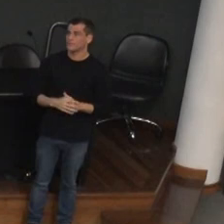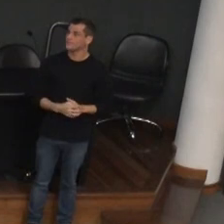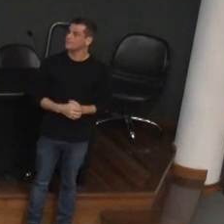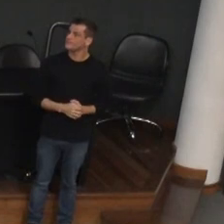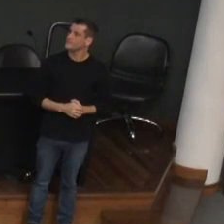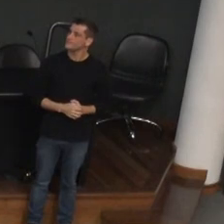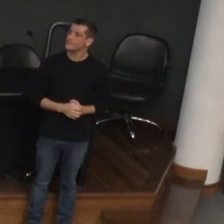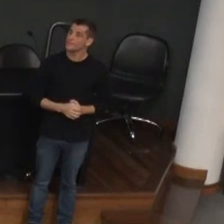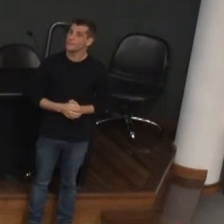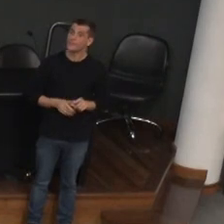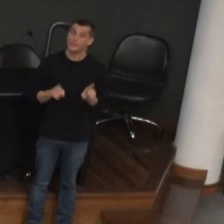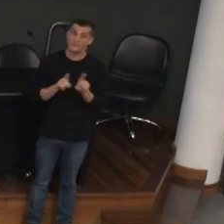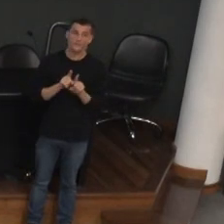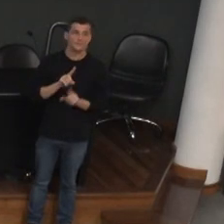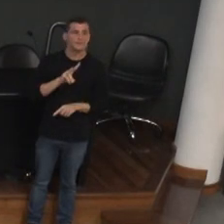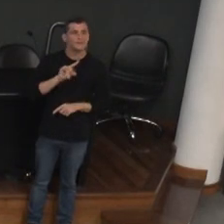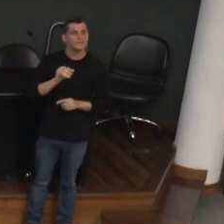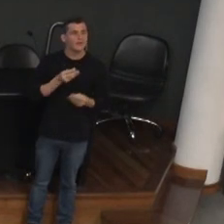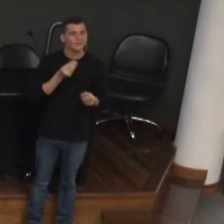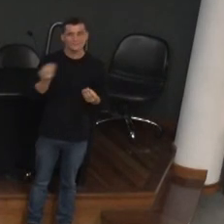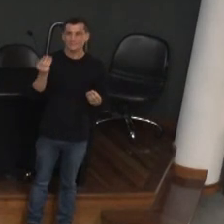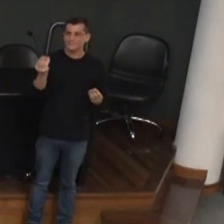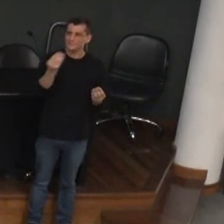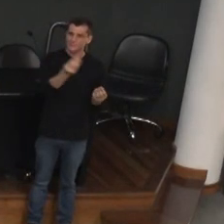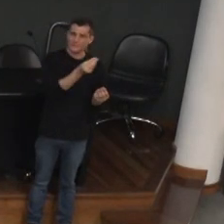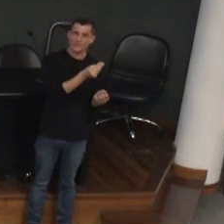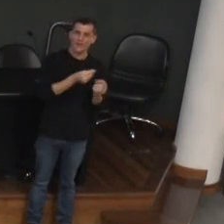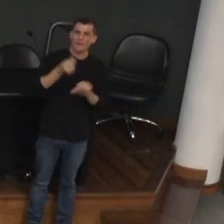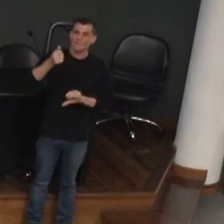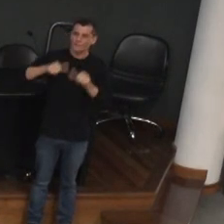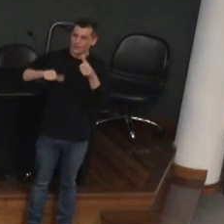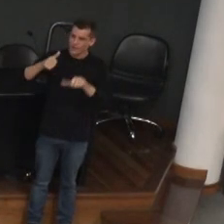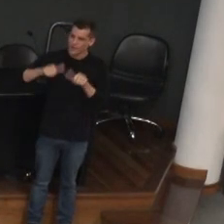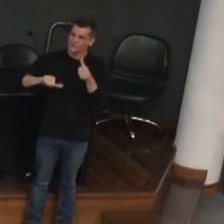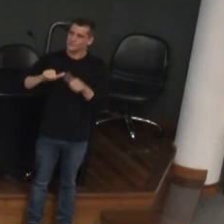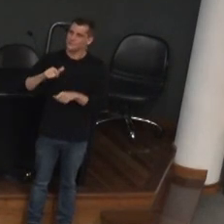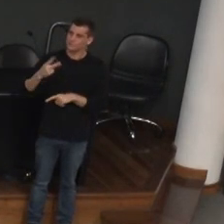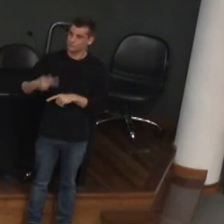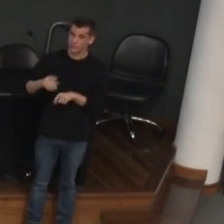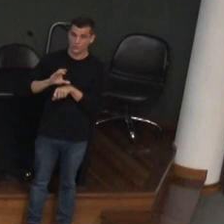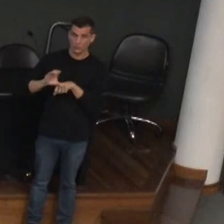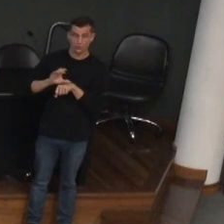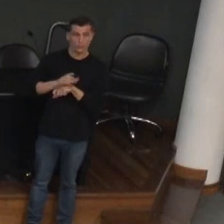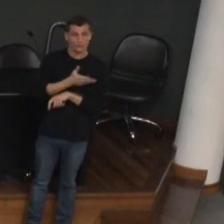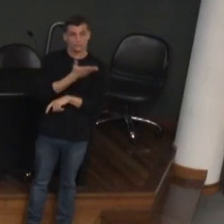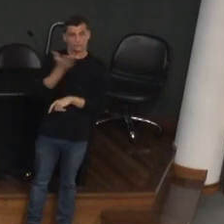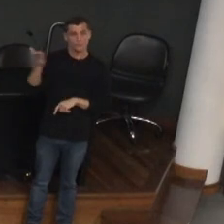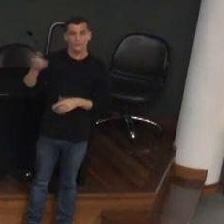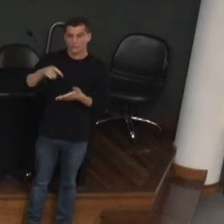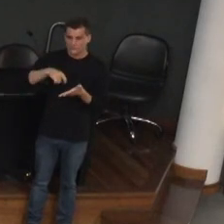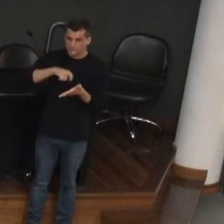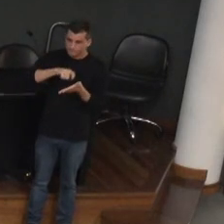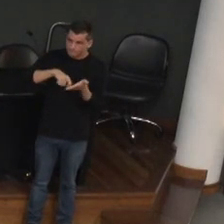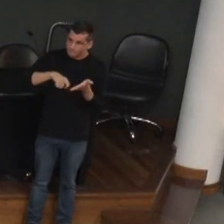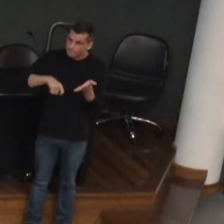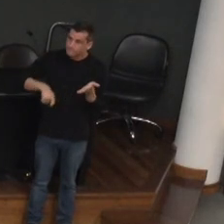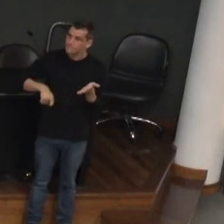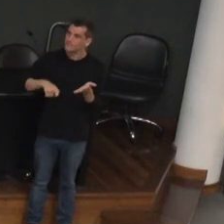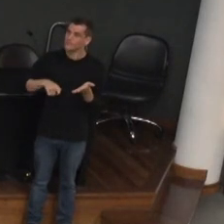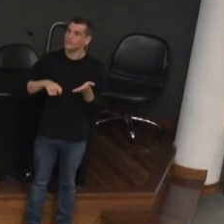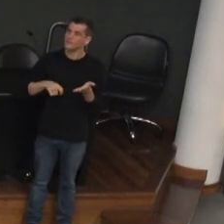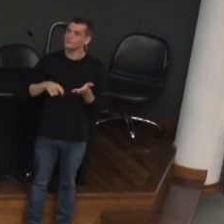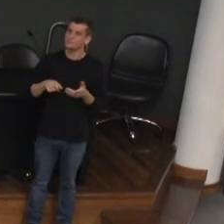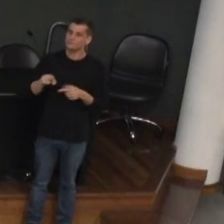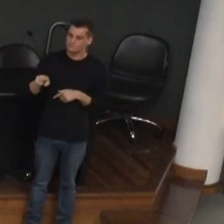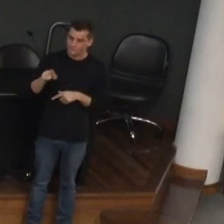passamos aí a avaliação do curso que é um protocolo da escola Gostaríamos que todos participassem porque através dessas avaliações é que nós